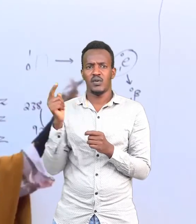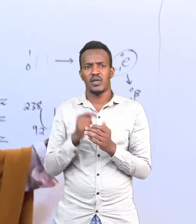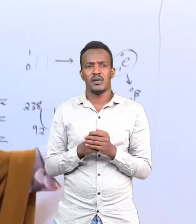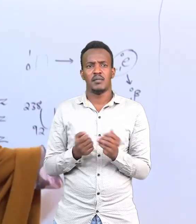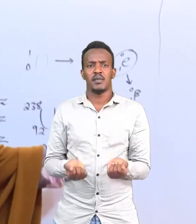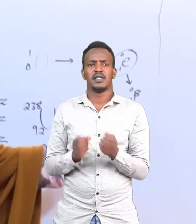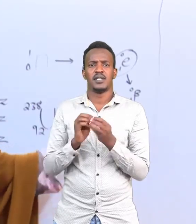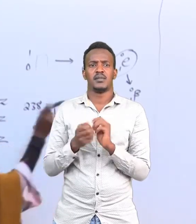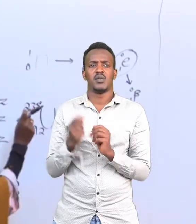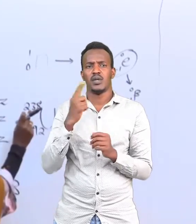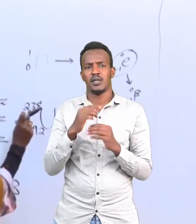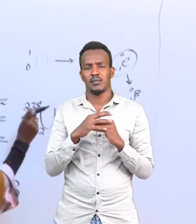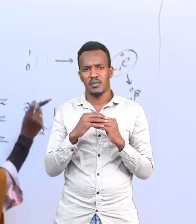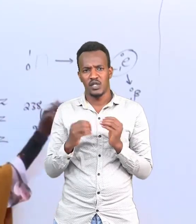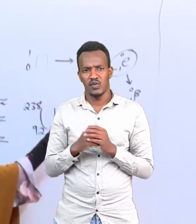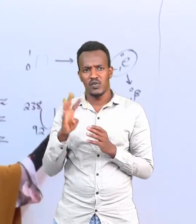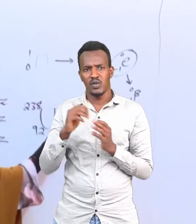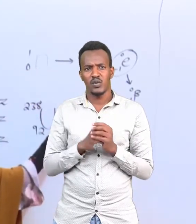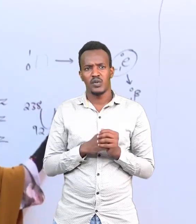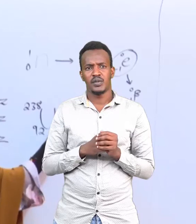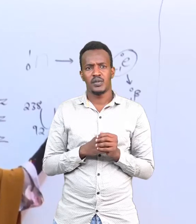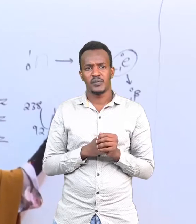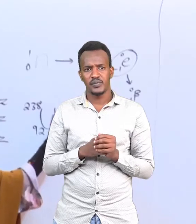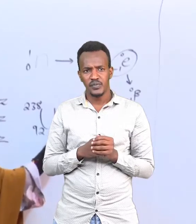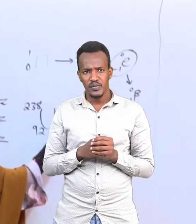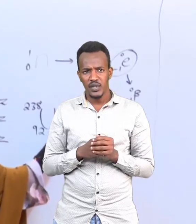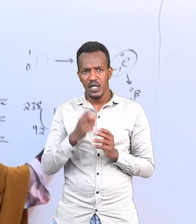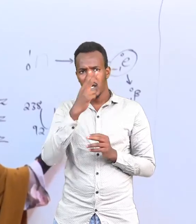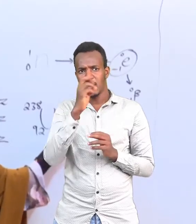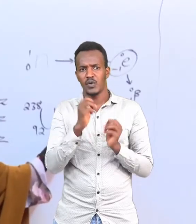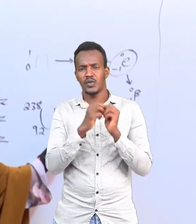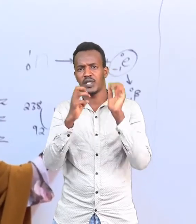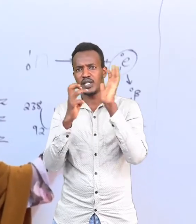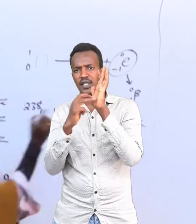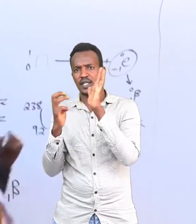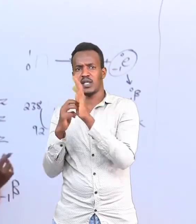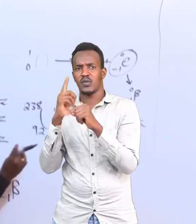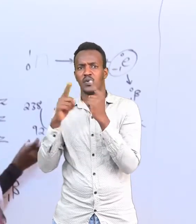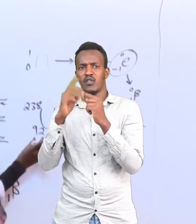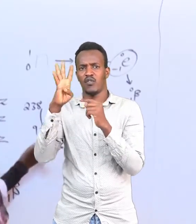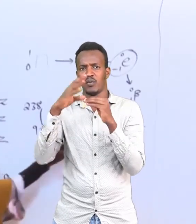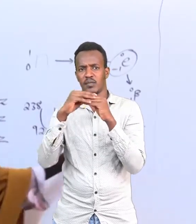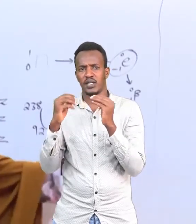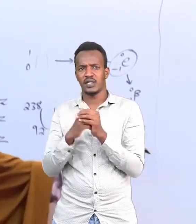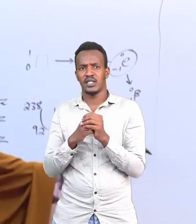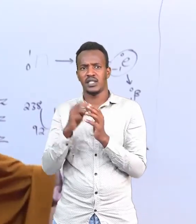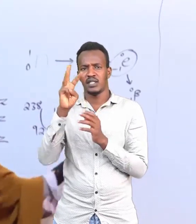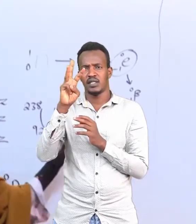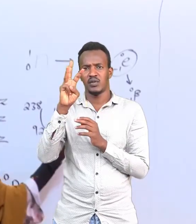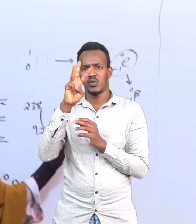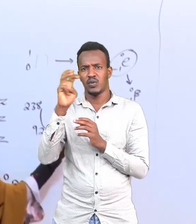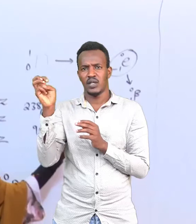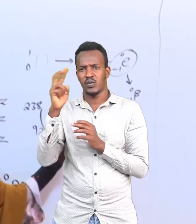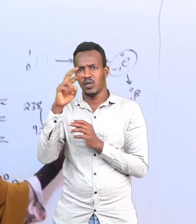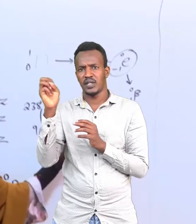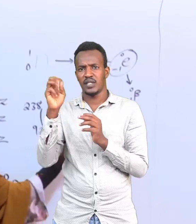wuxuu isdhimayaa 4 238 markaan 4 ka jarno maxaa soo baxaya 234 29kii markaan labadaasi ka